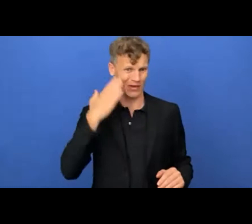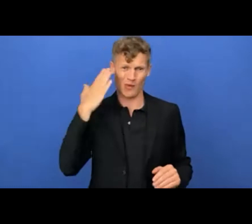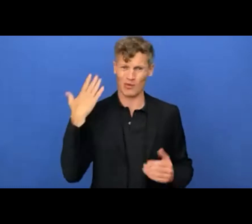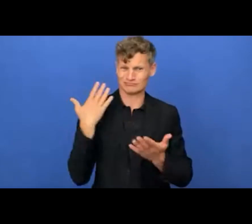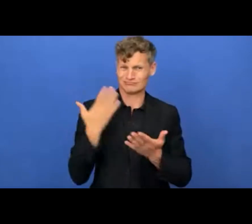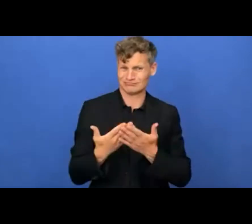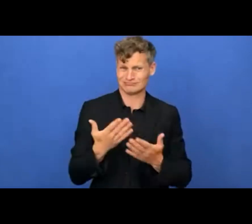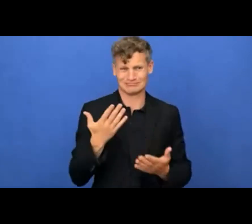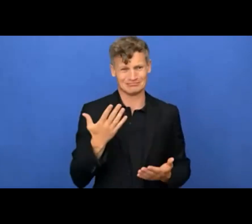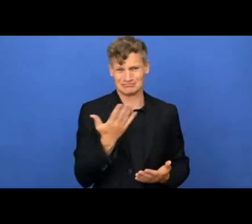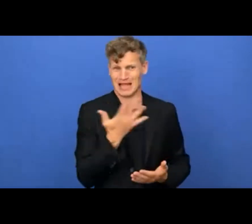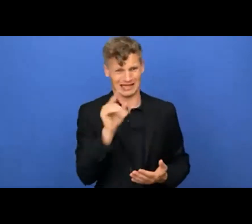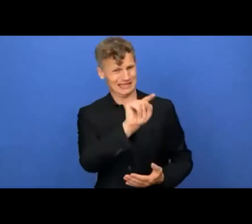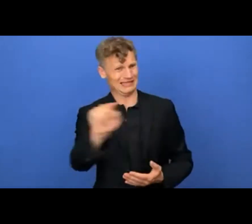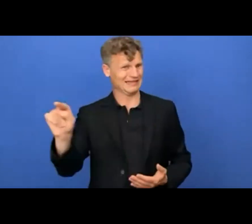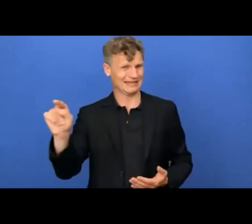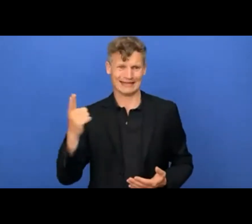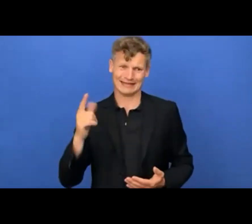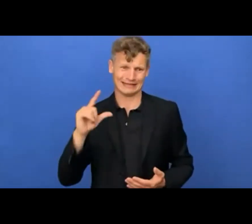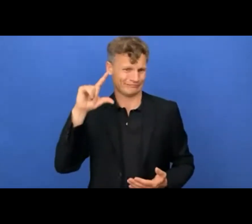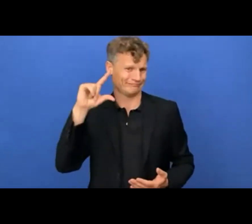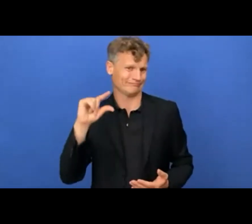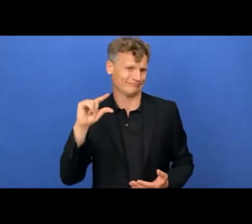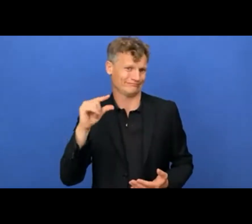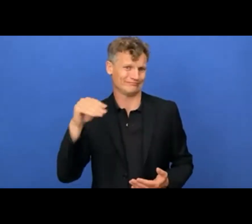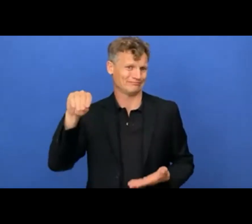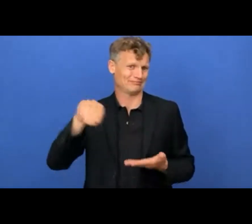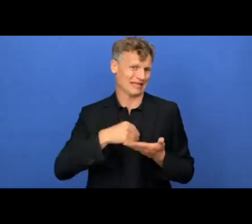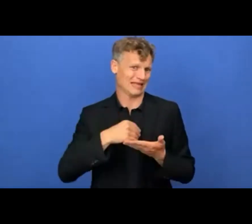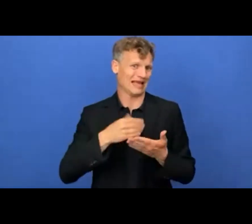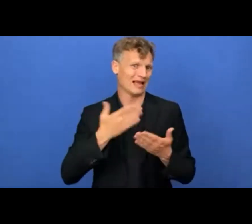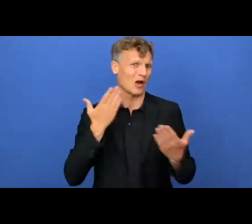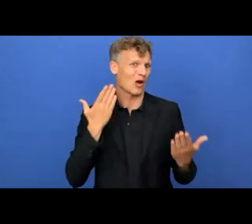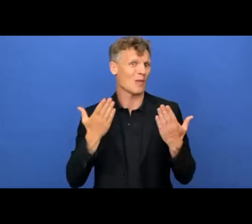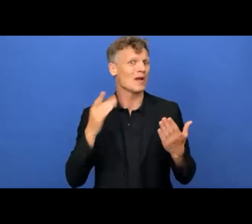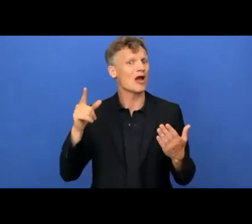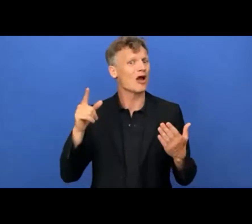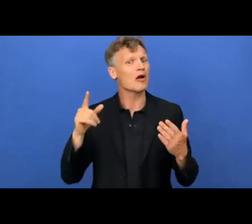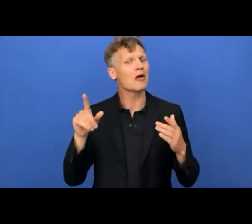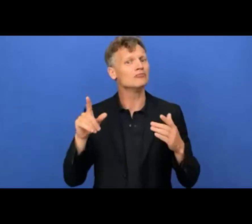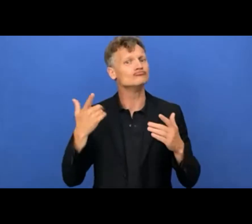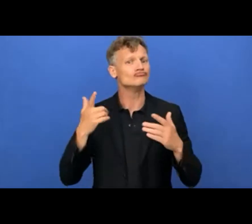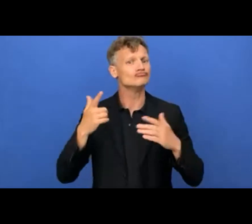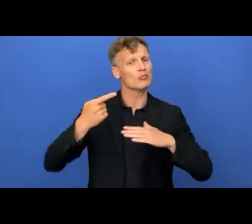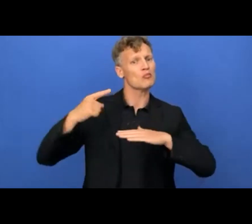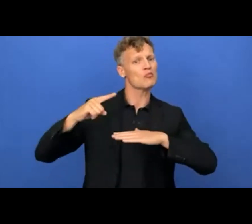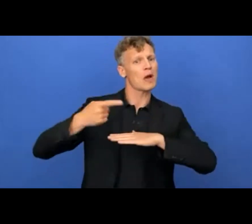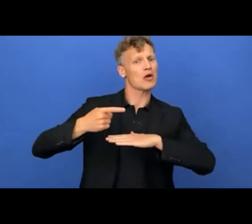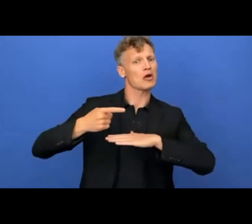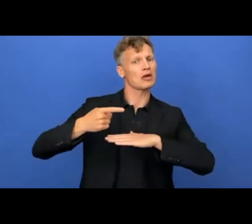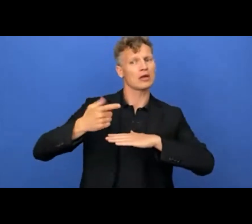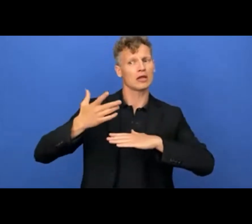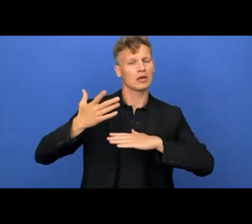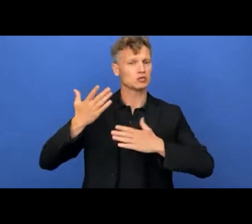compensé à un niveau acceptable. Souvent, on sait que les professionnels de la petite enfance sont moins bien payés